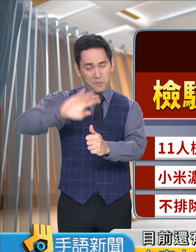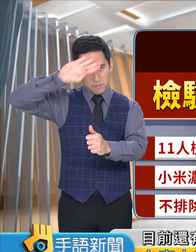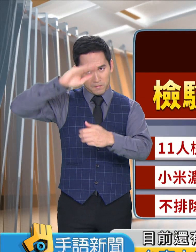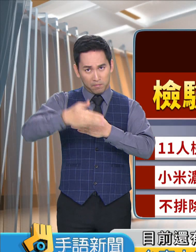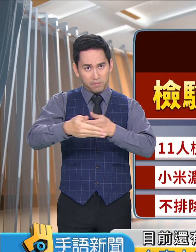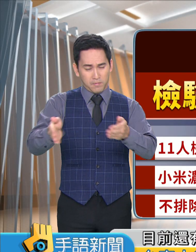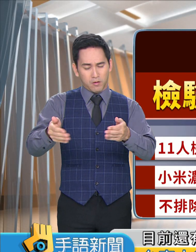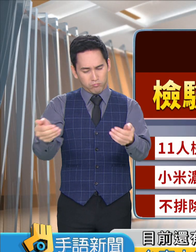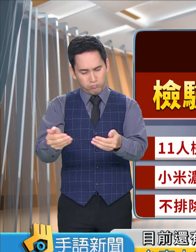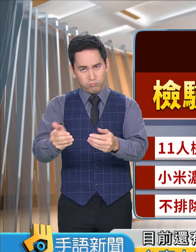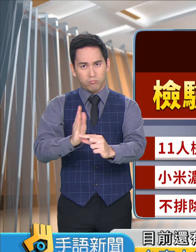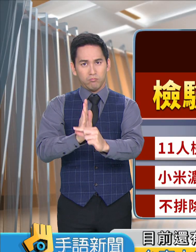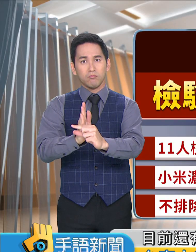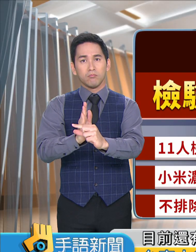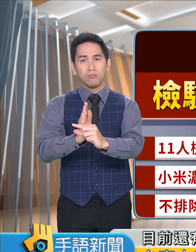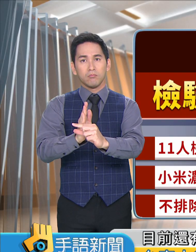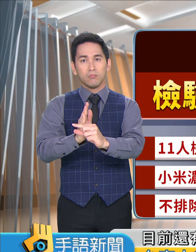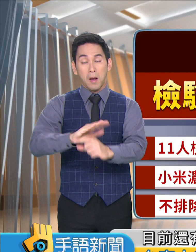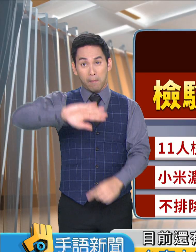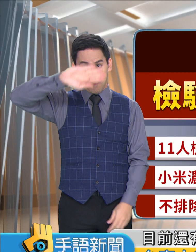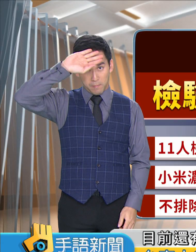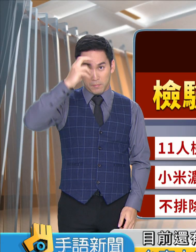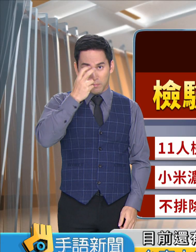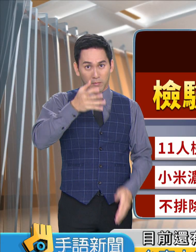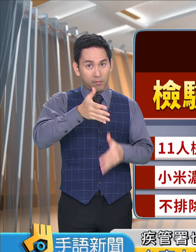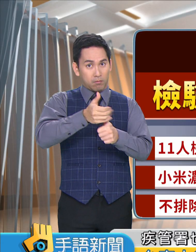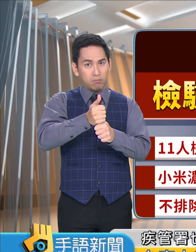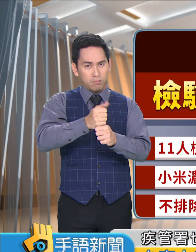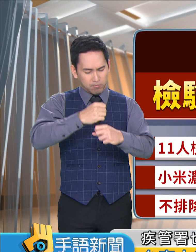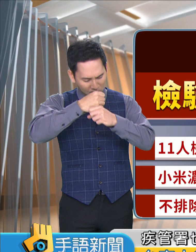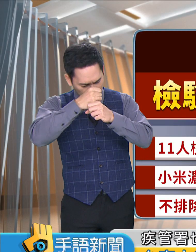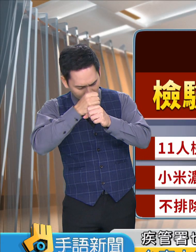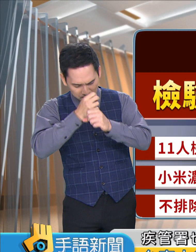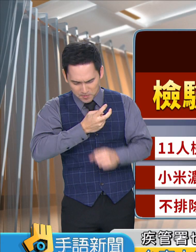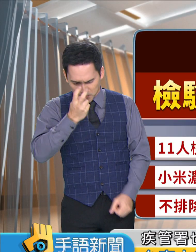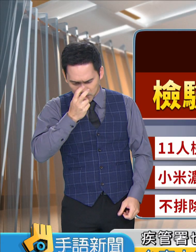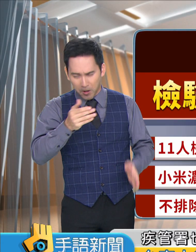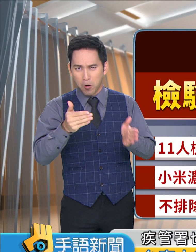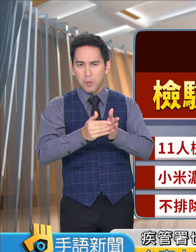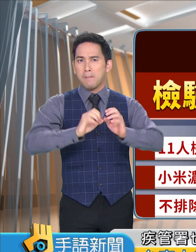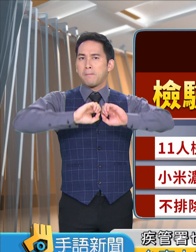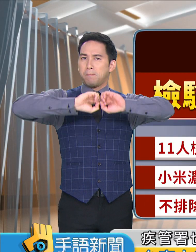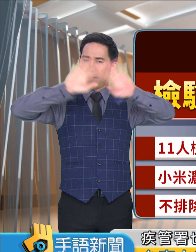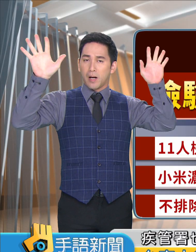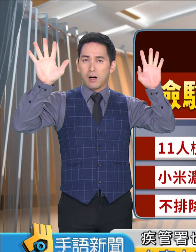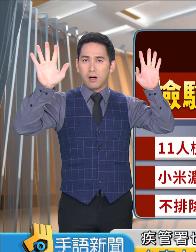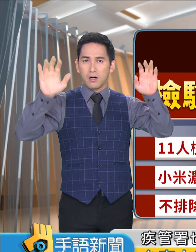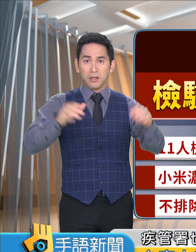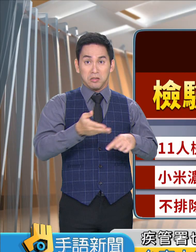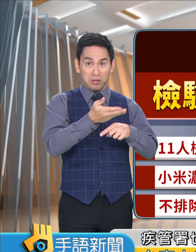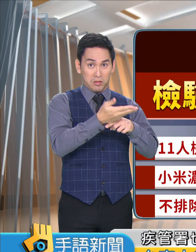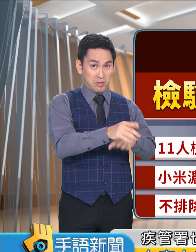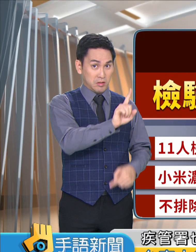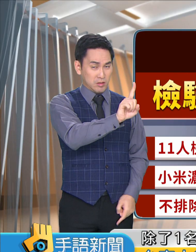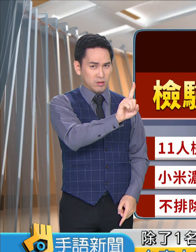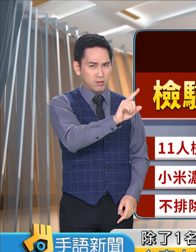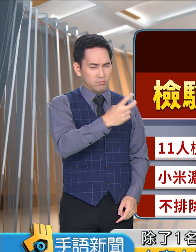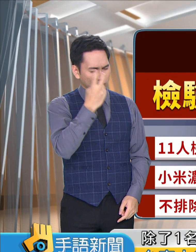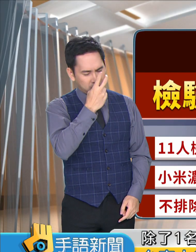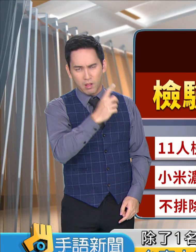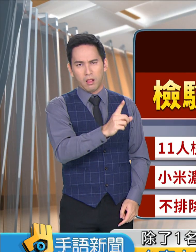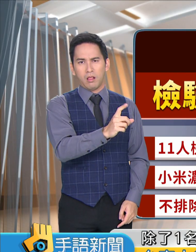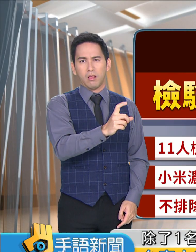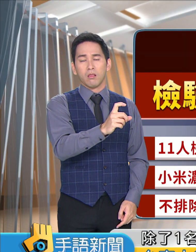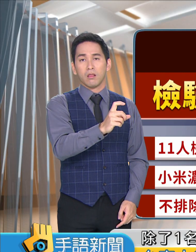护病房治疗中。疾管署也公布了最新的检测结果，除了一名死